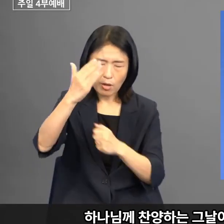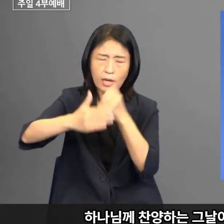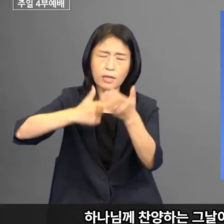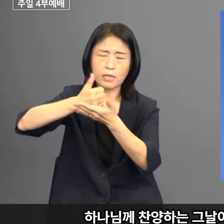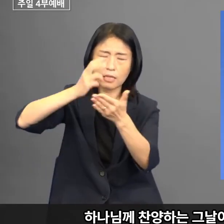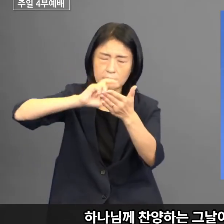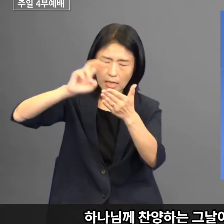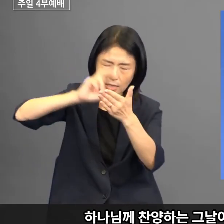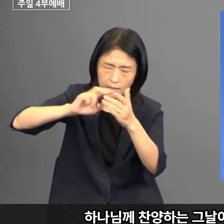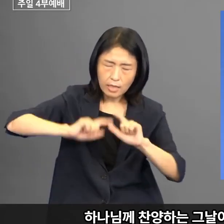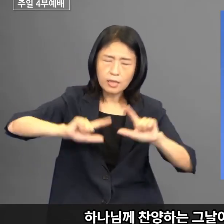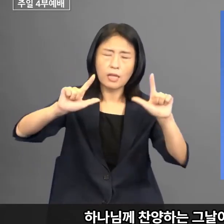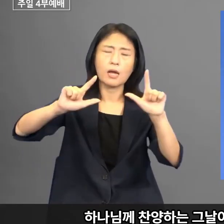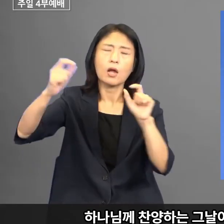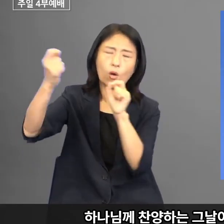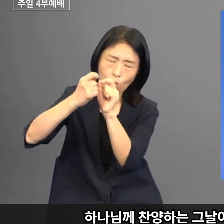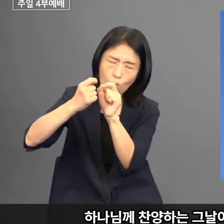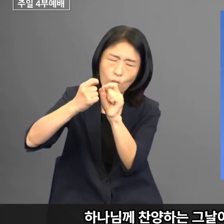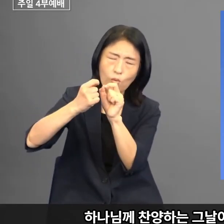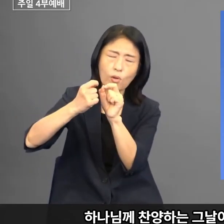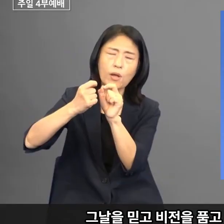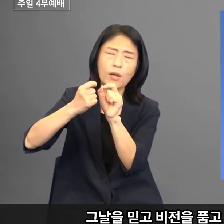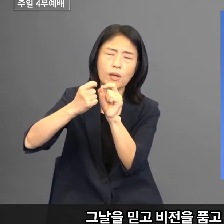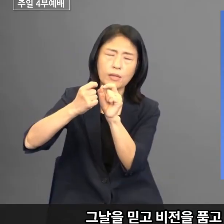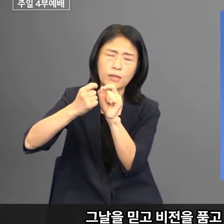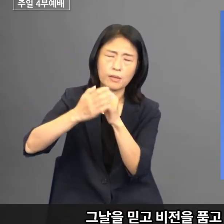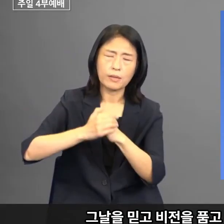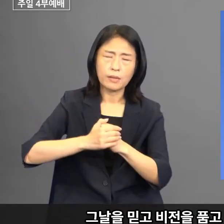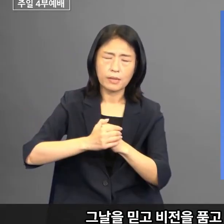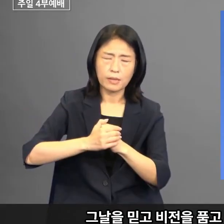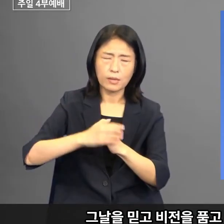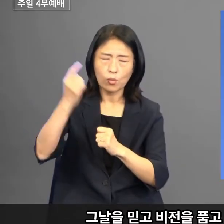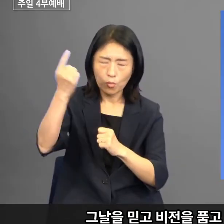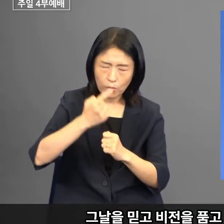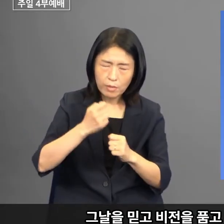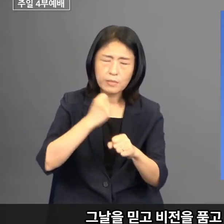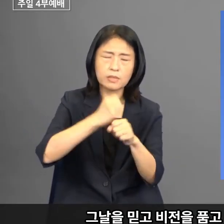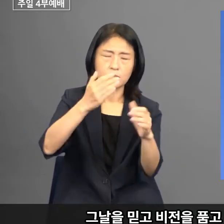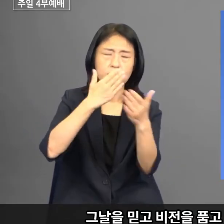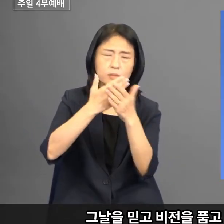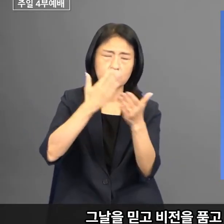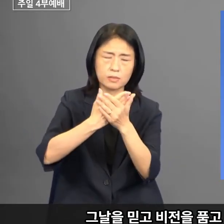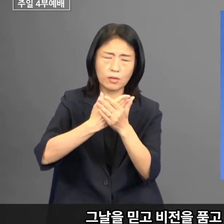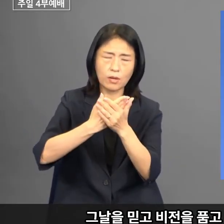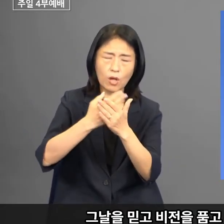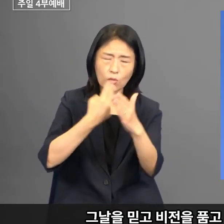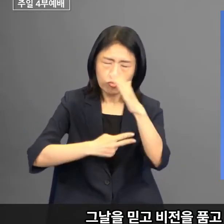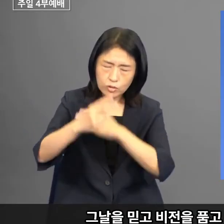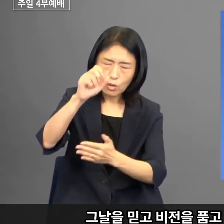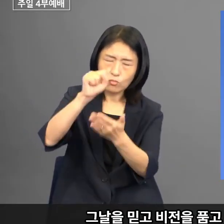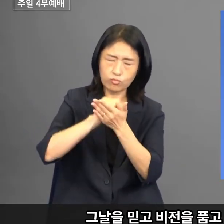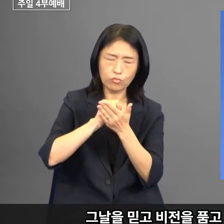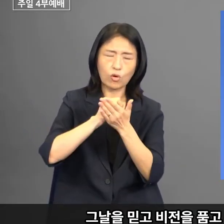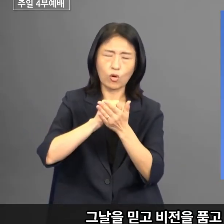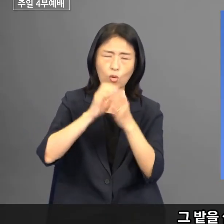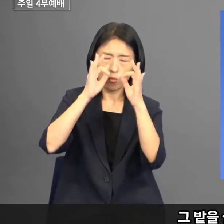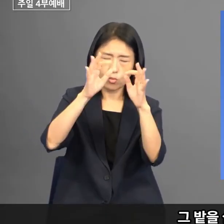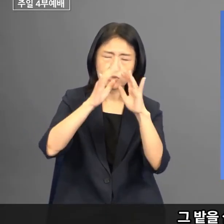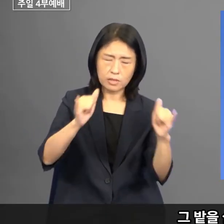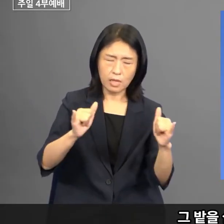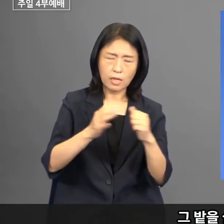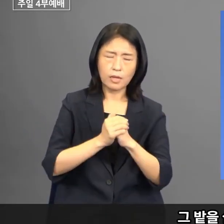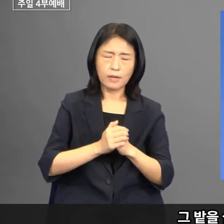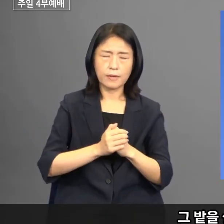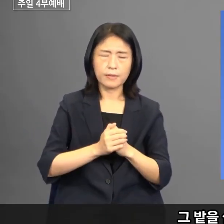그날이 속히 오게 하여 주시옵소서. 그날을 믿고 비전을 품고 본 자는 자신의 것을 다 들어